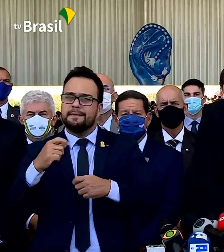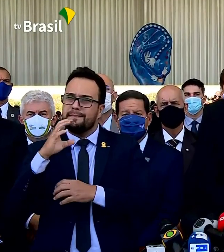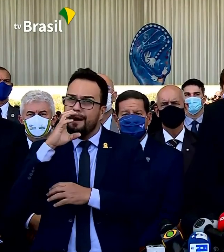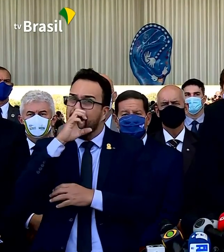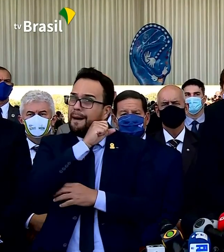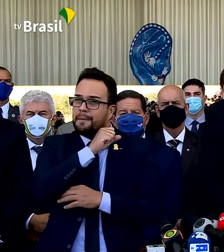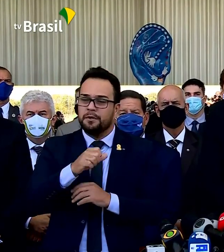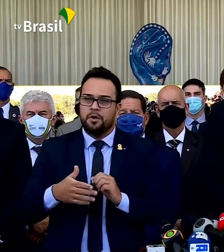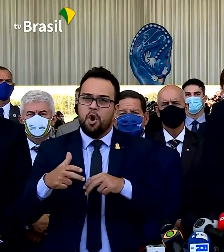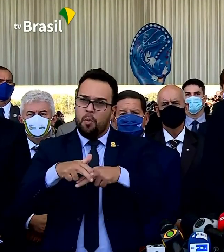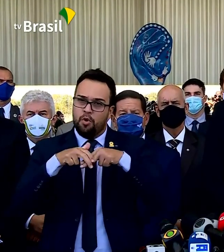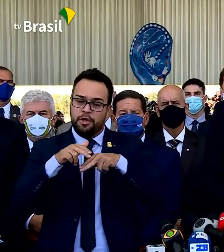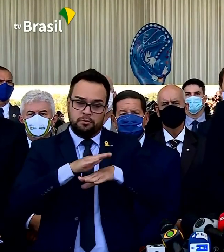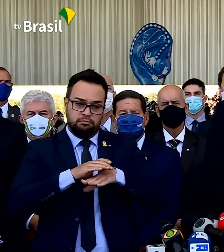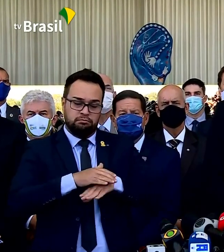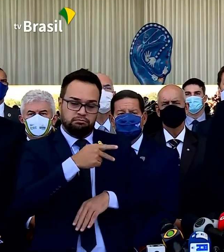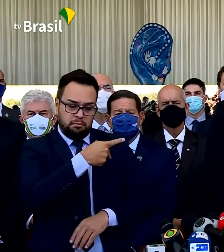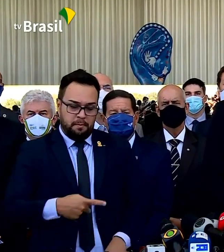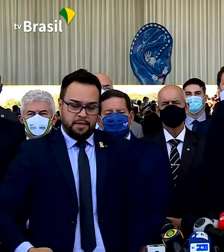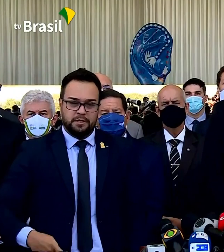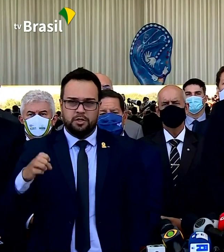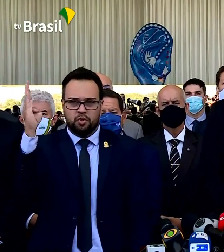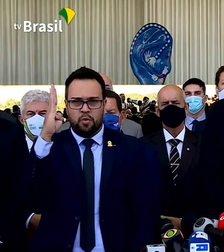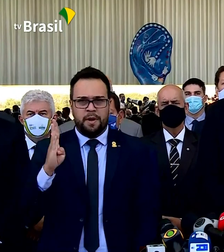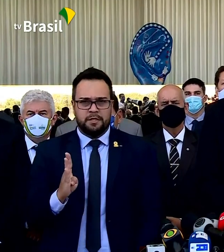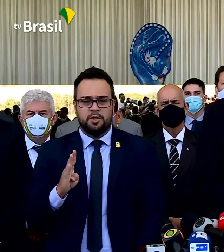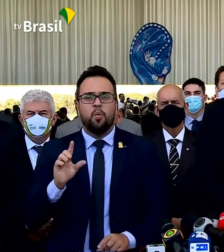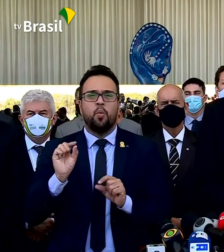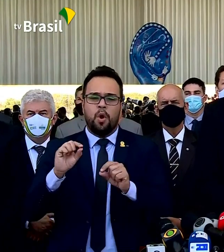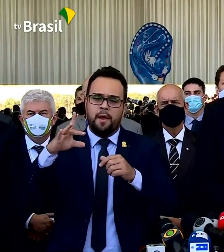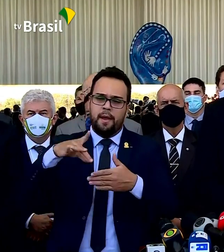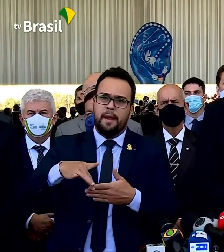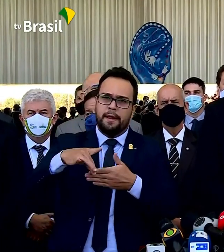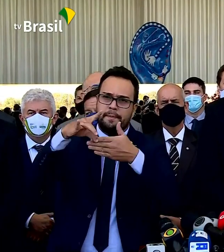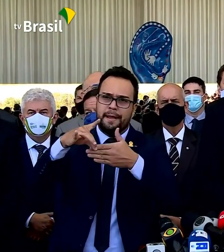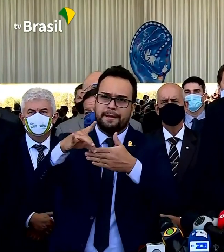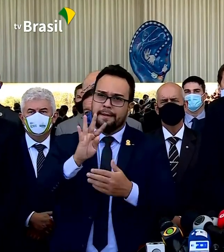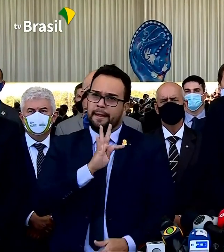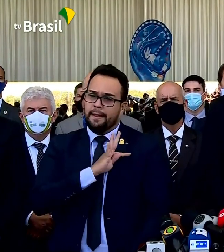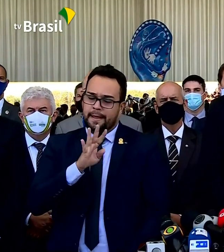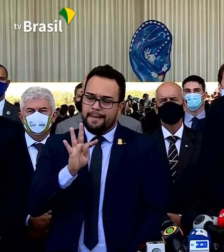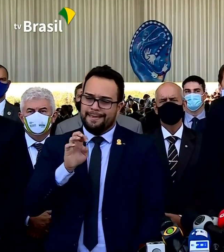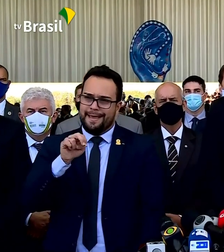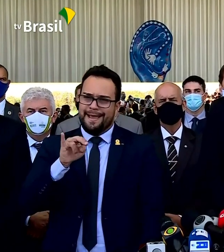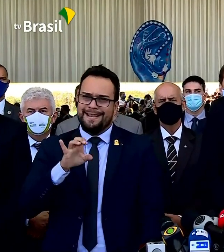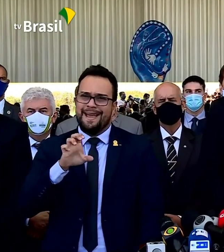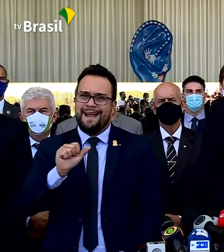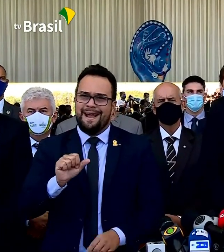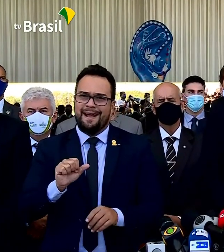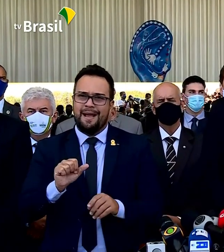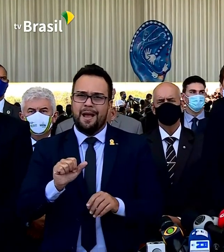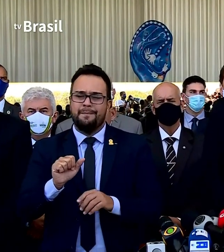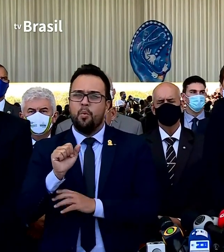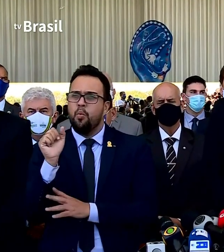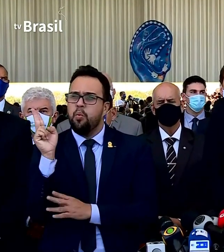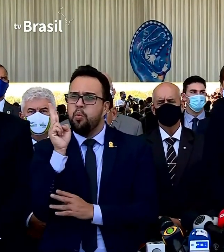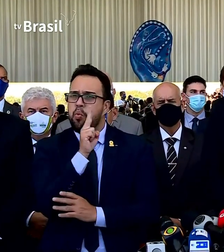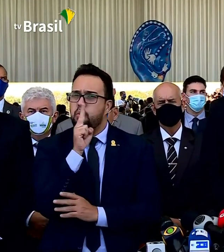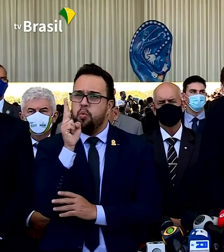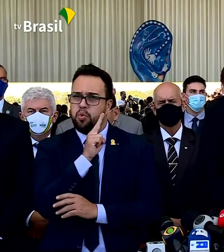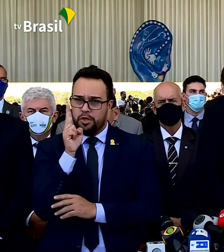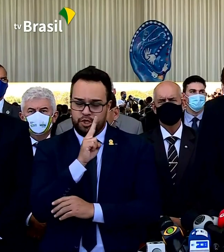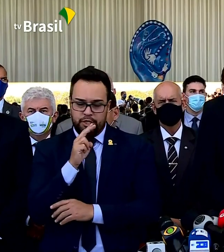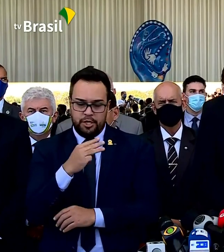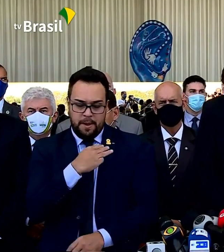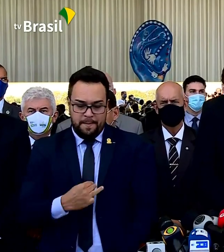Presidente da República, haver a liderança técnica contundente e urgente do Ministério